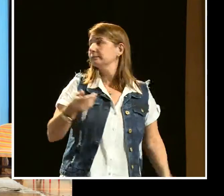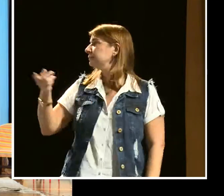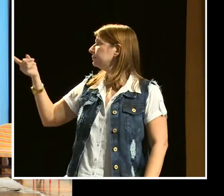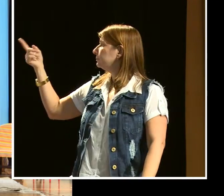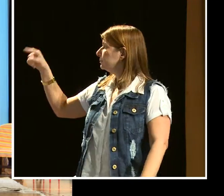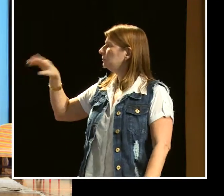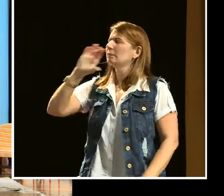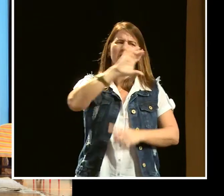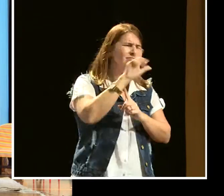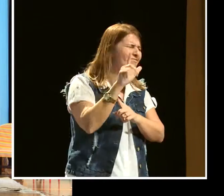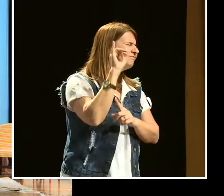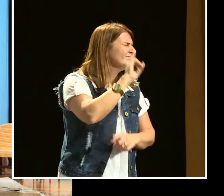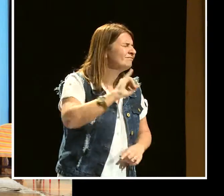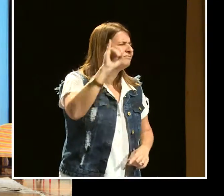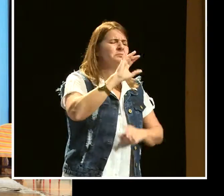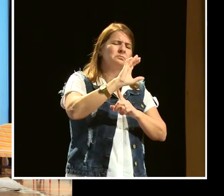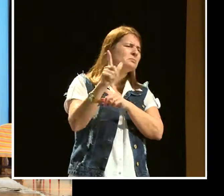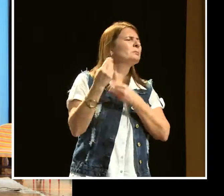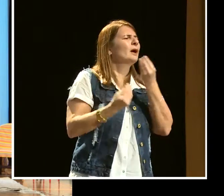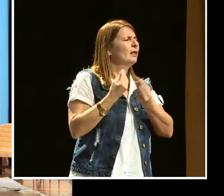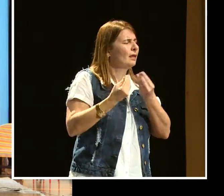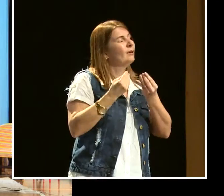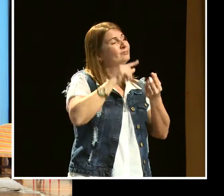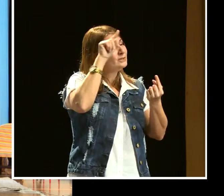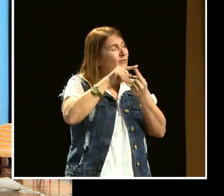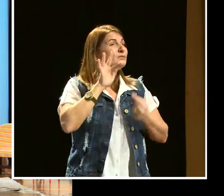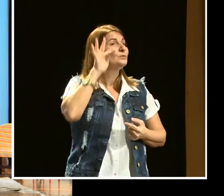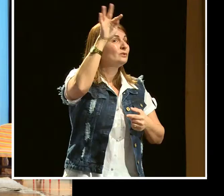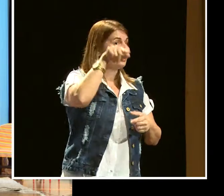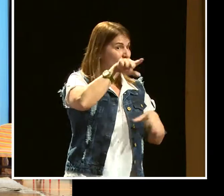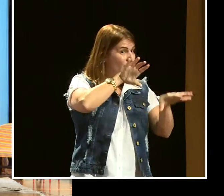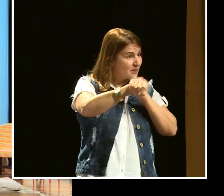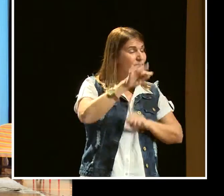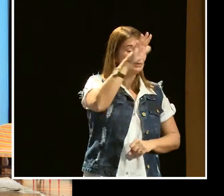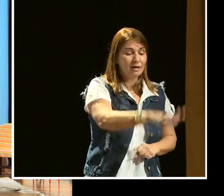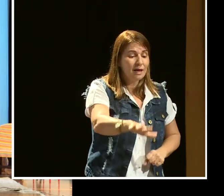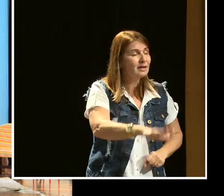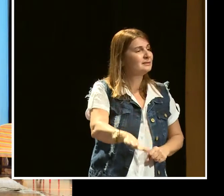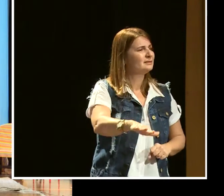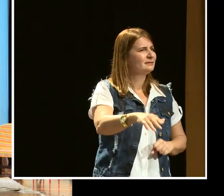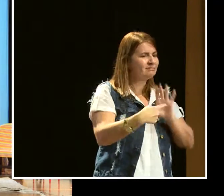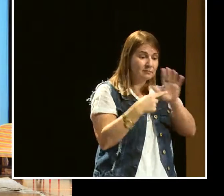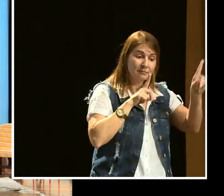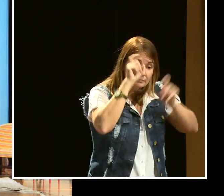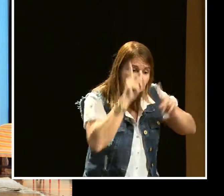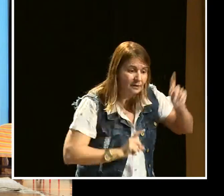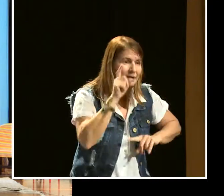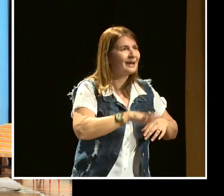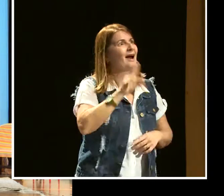né? Você não precisaria dizer, vou colocar o copo sobre a mesa. e explicar a esses alunos